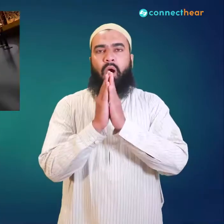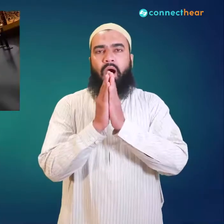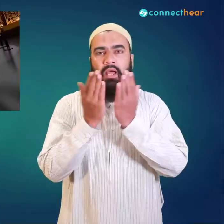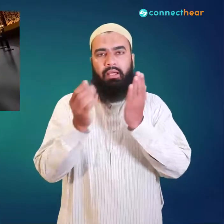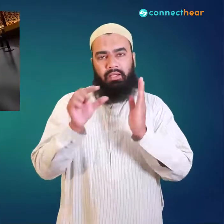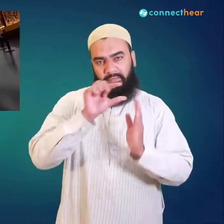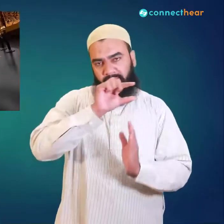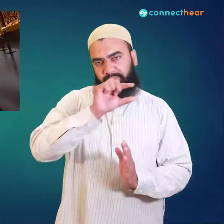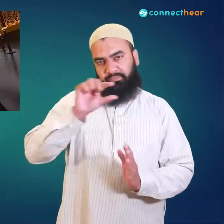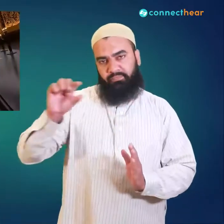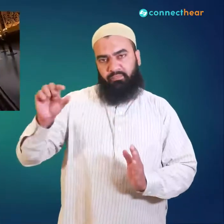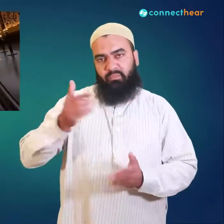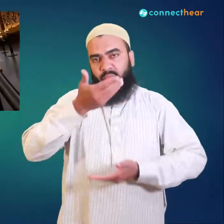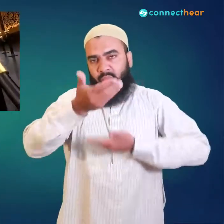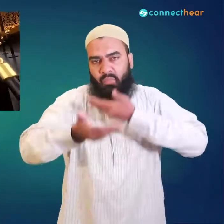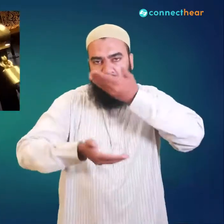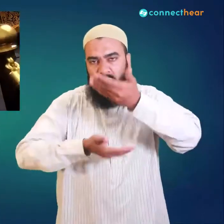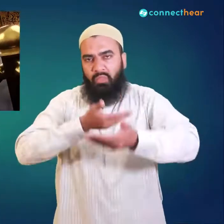افلا